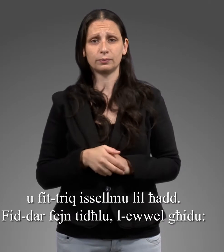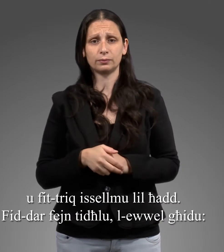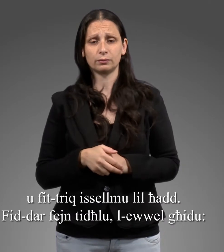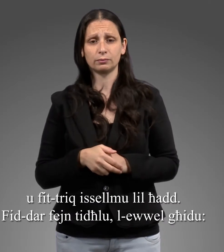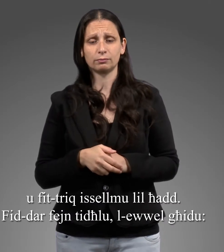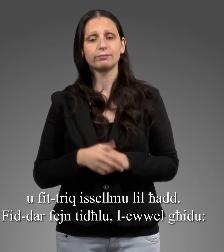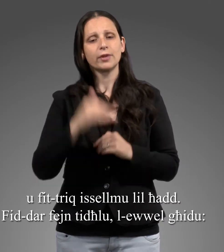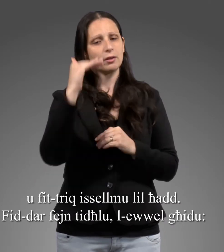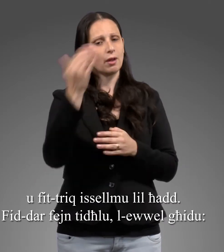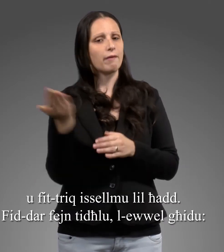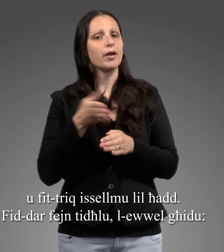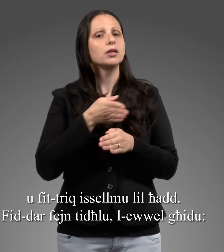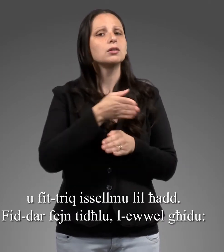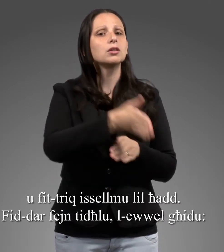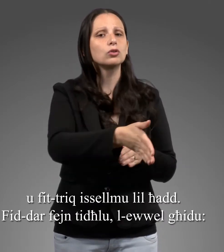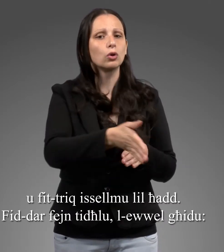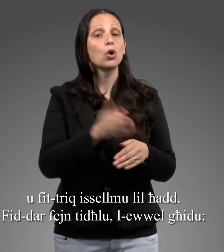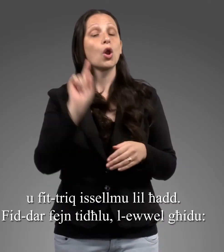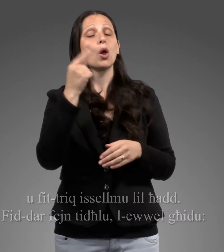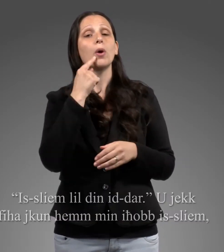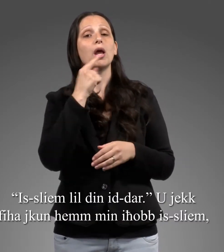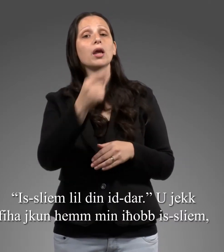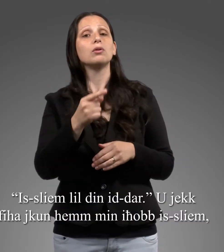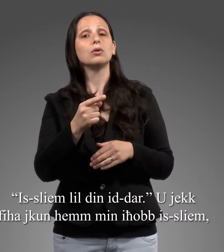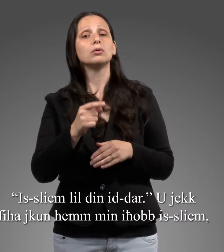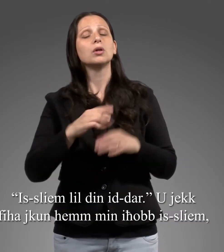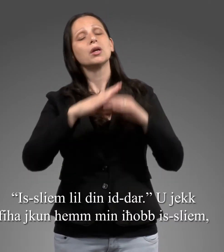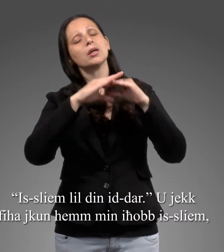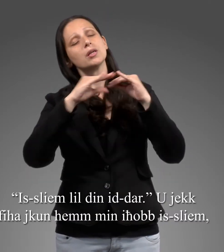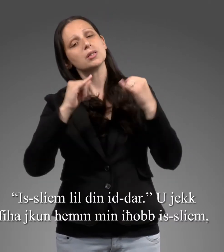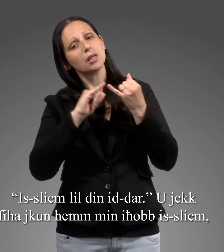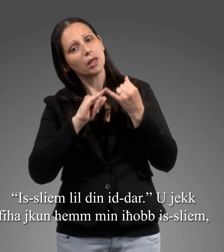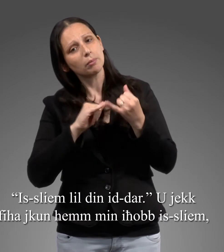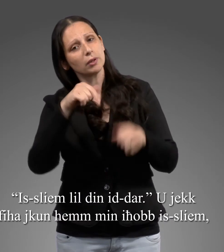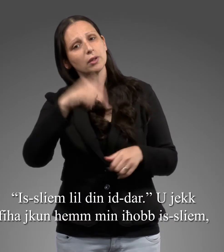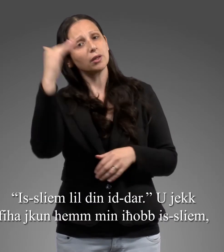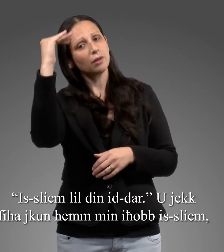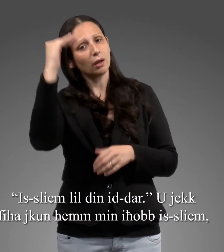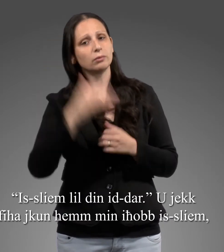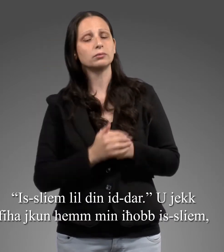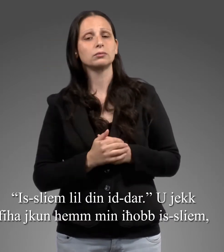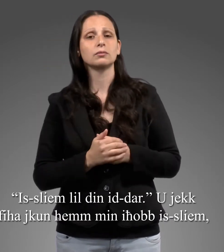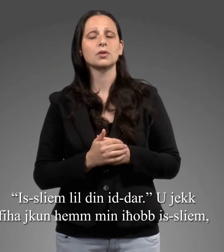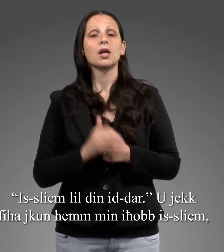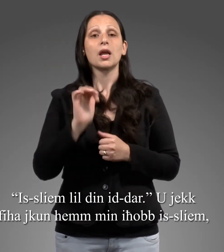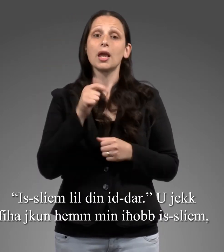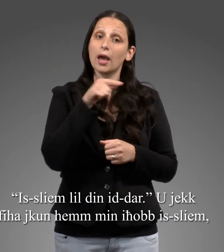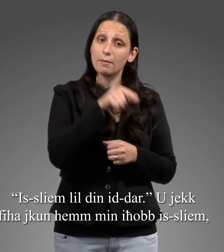Fid-dar fejn teħlu, l-ewwel għidu islim il-din id-dar. U jekk fiha jkun hemm min